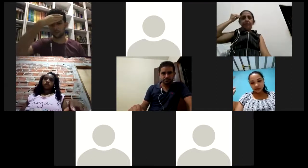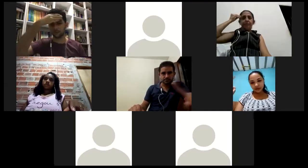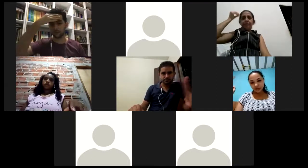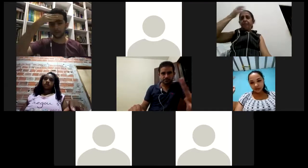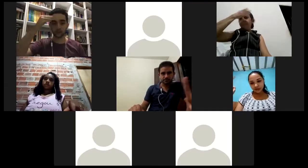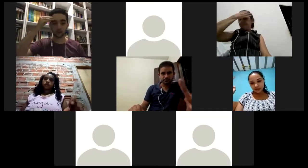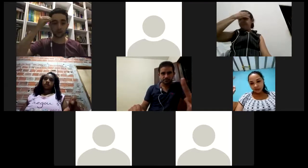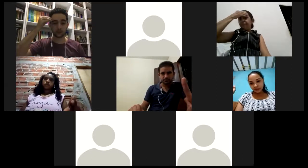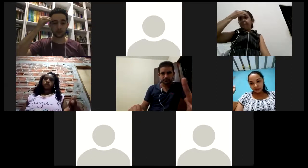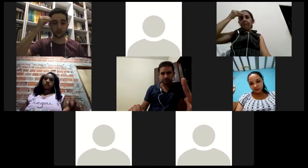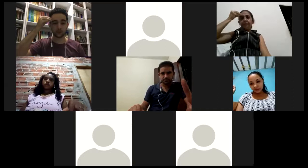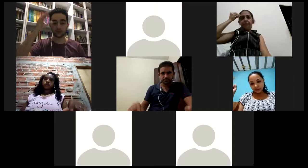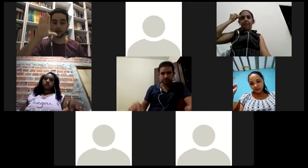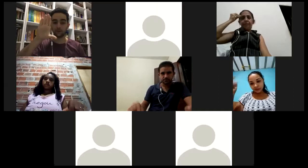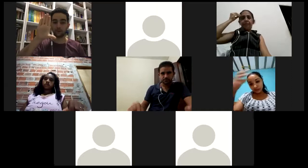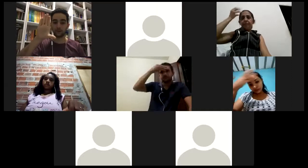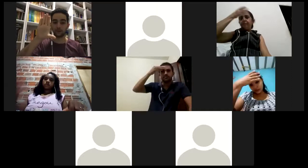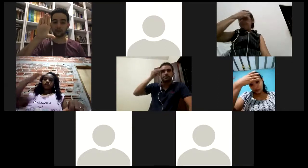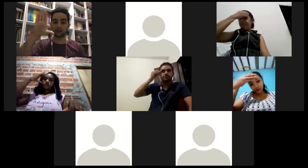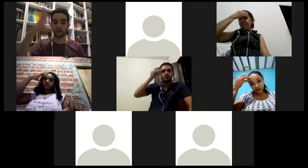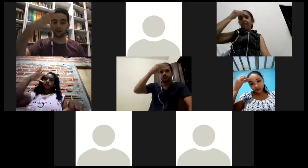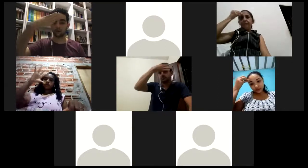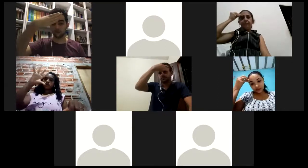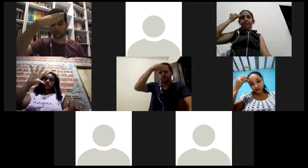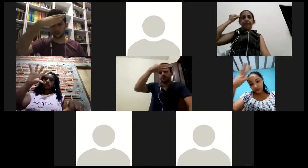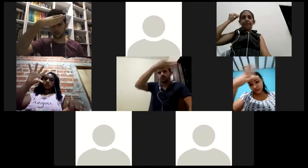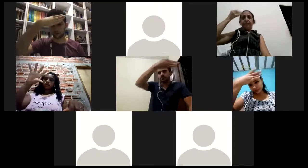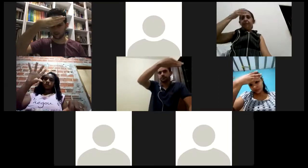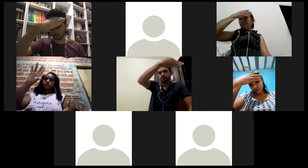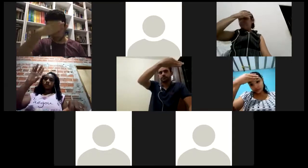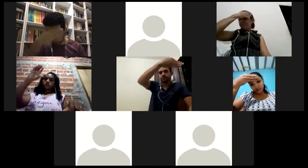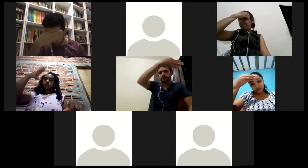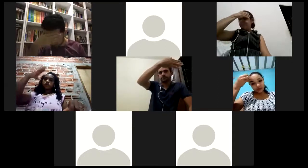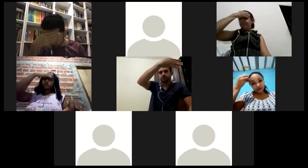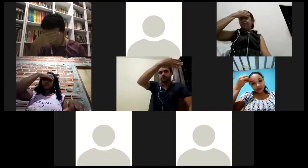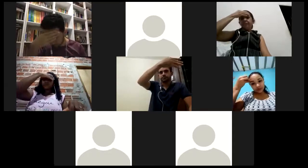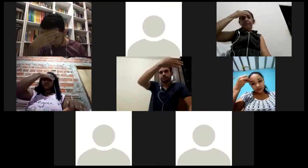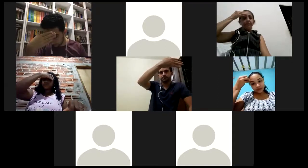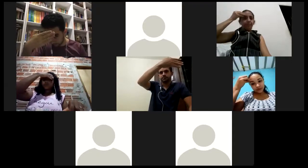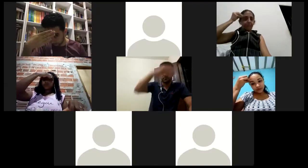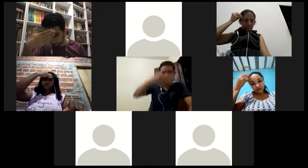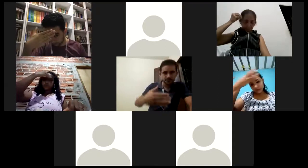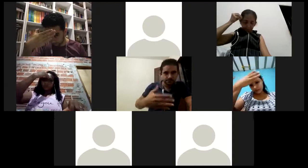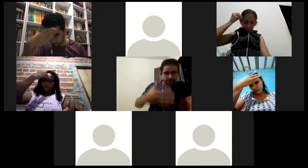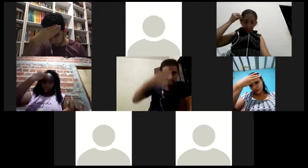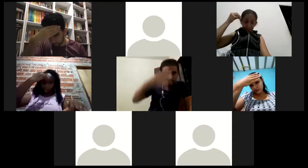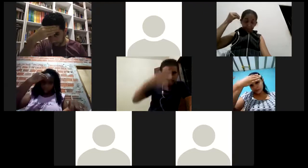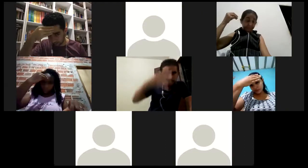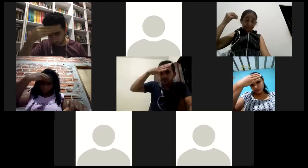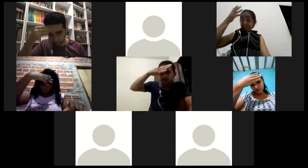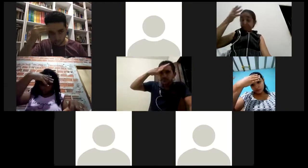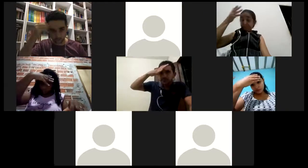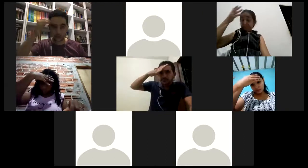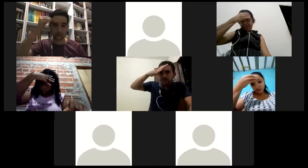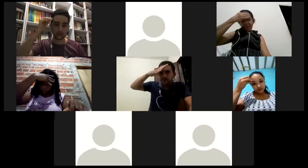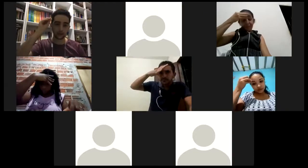Passa a mão na testa. Sim. A mão aberta assim, ó. Aí você vai botar assim, a minha mão, o polegar fica aqui e eu